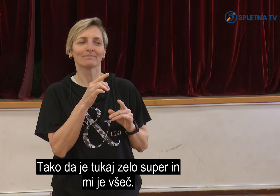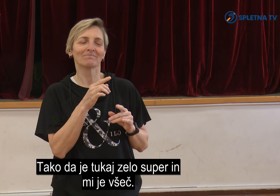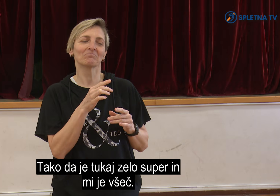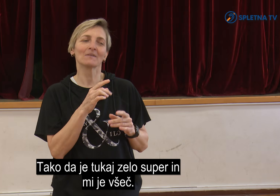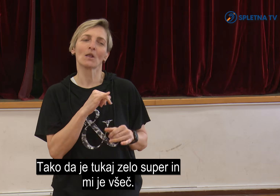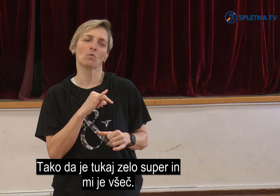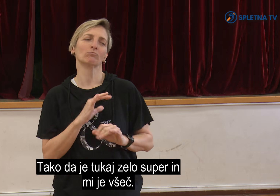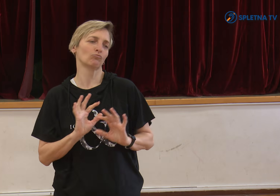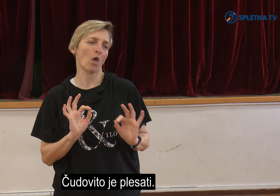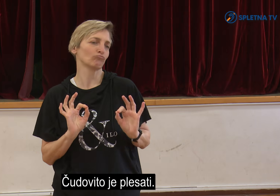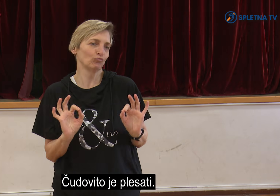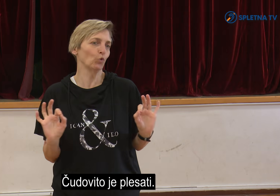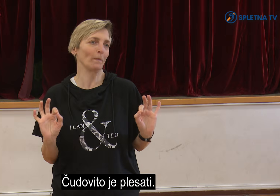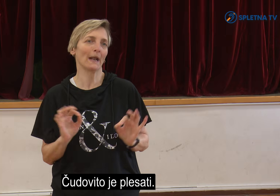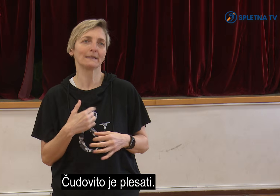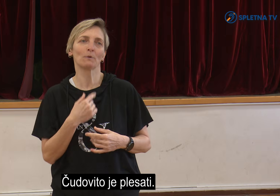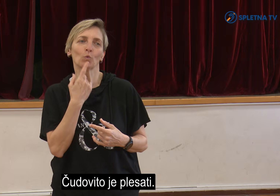plesati.